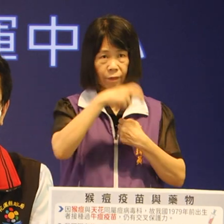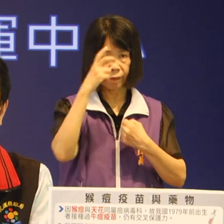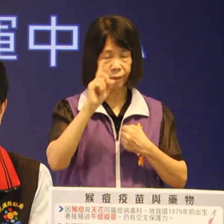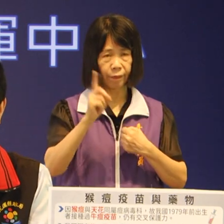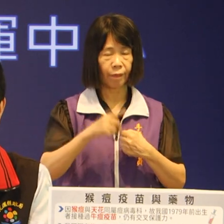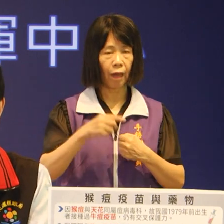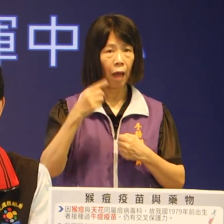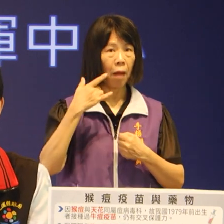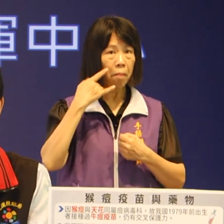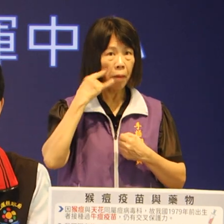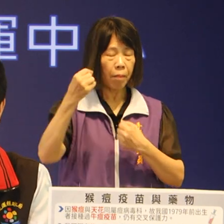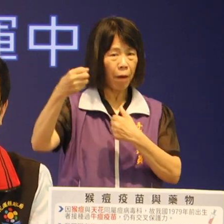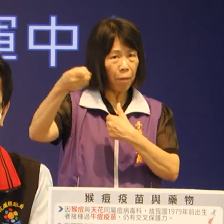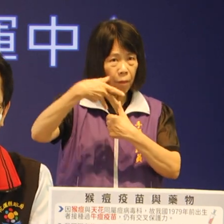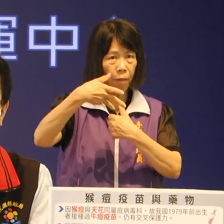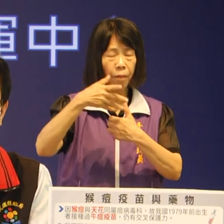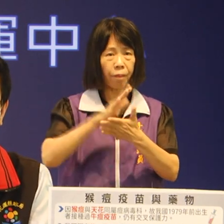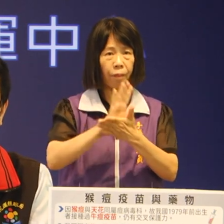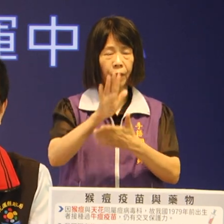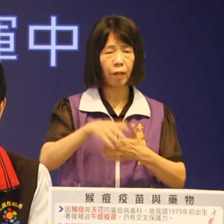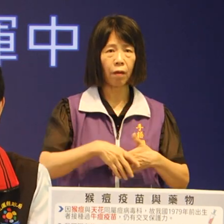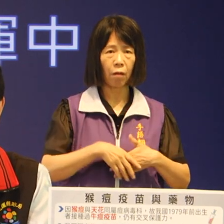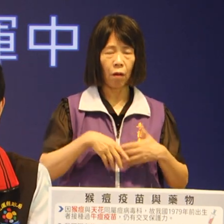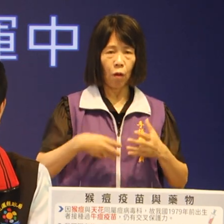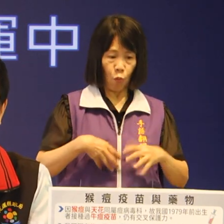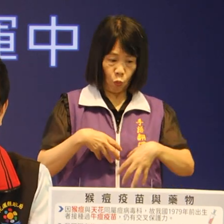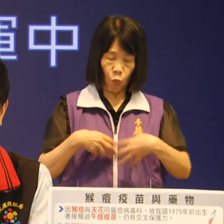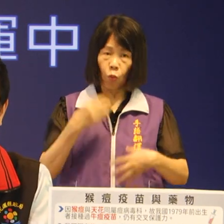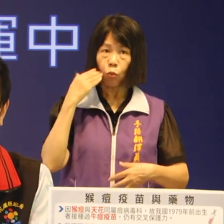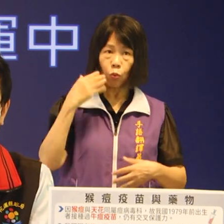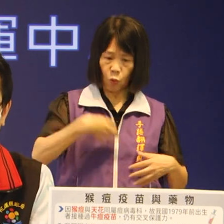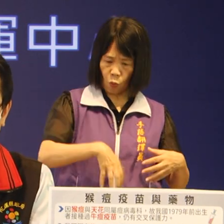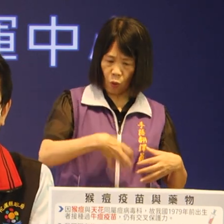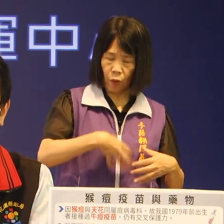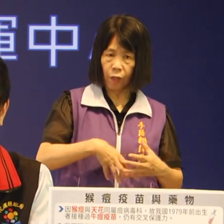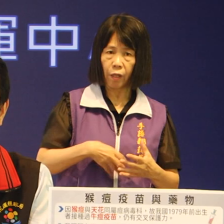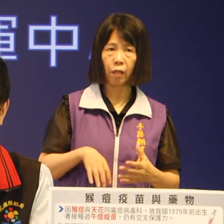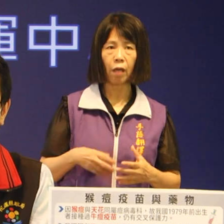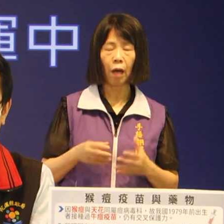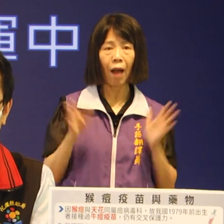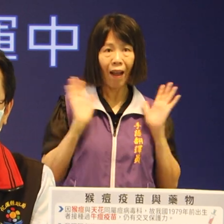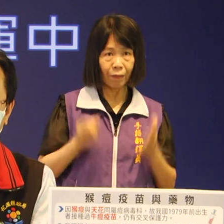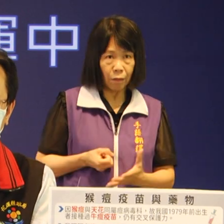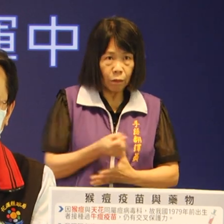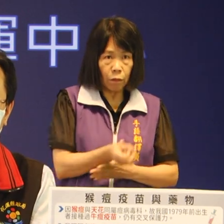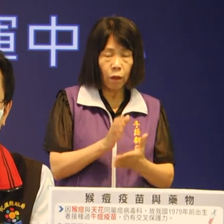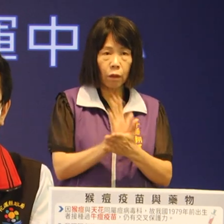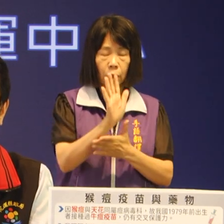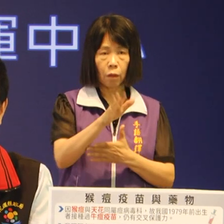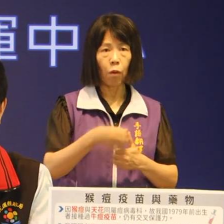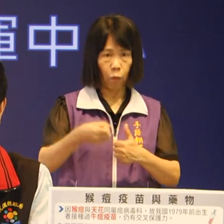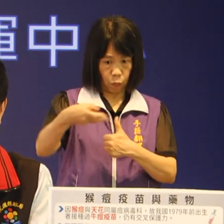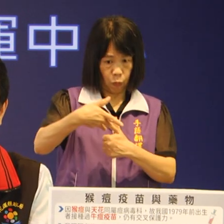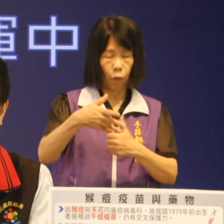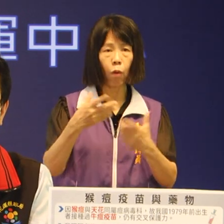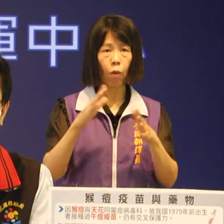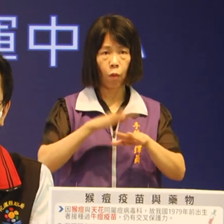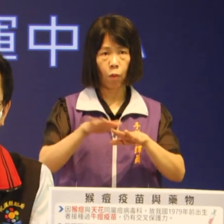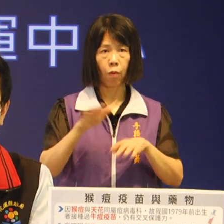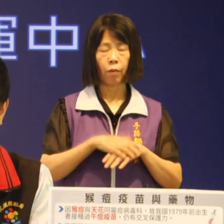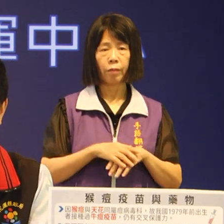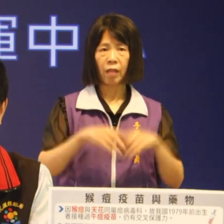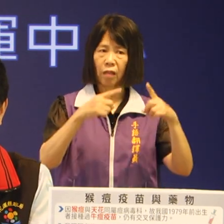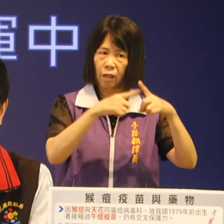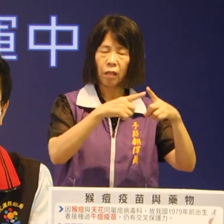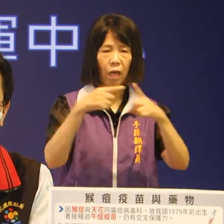妈感染之后呢，她会经由胎盘垂直传染给我们出生的孩子所以它的传染途径，但是人畜传播